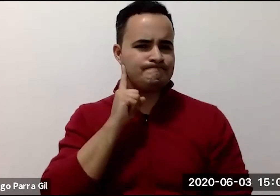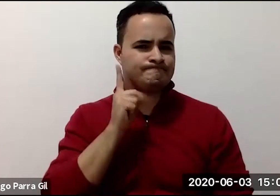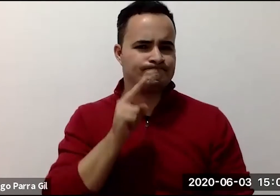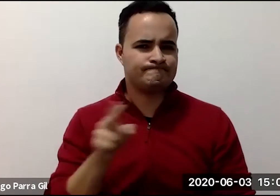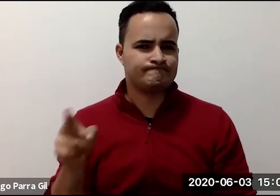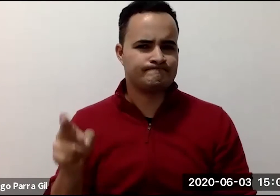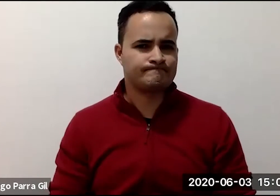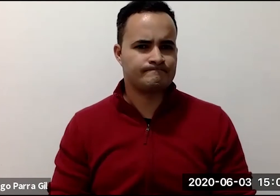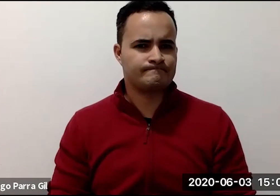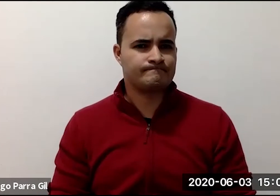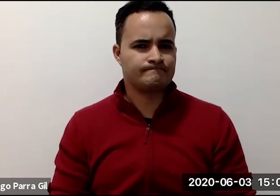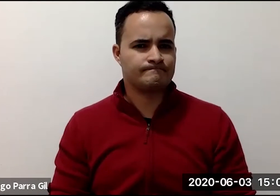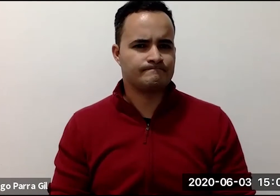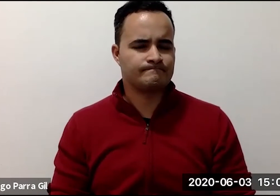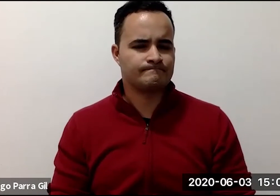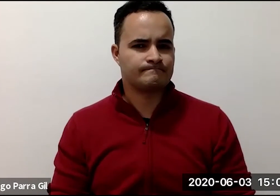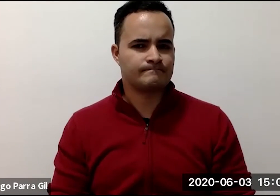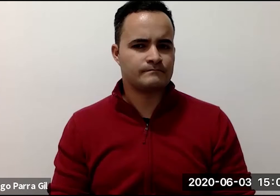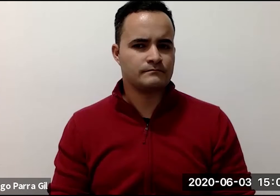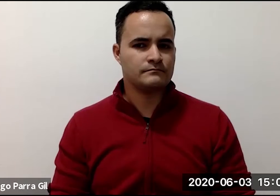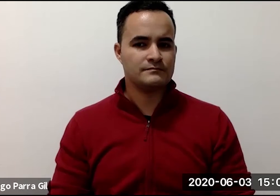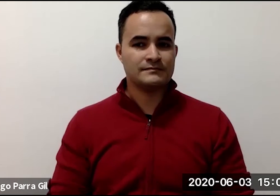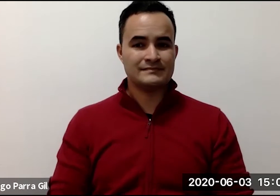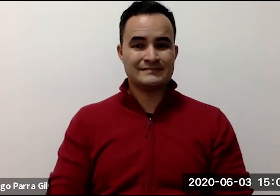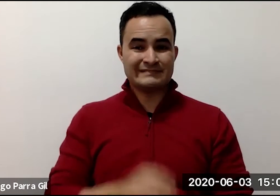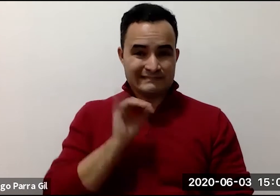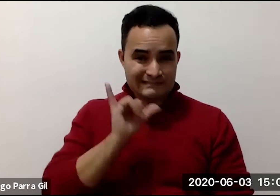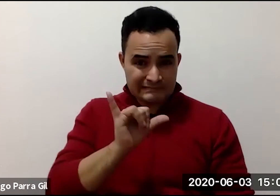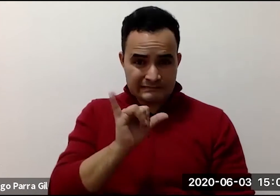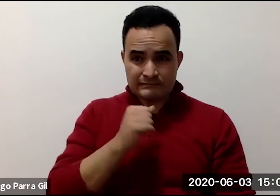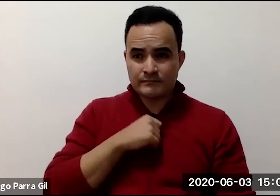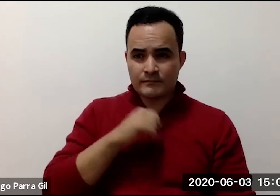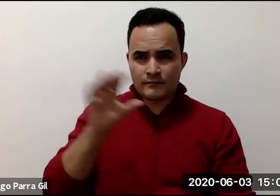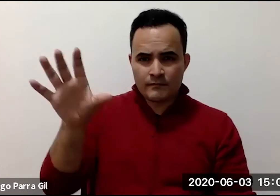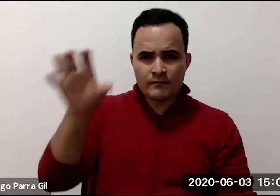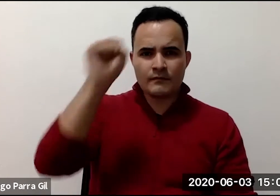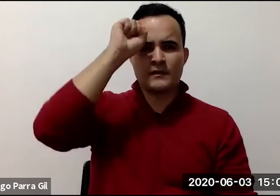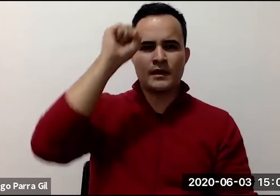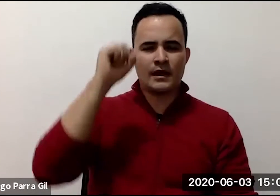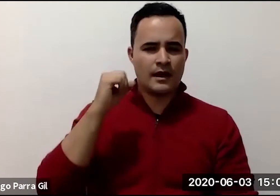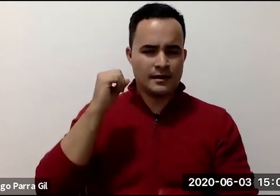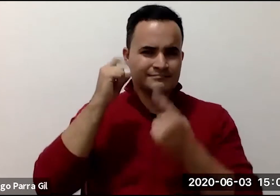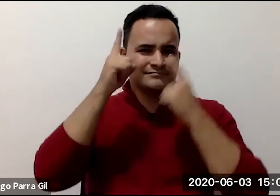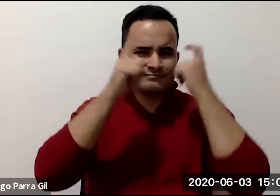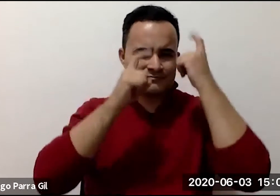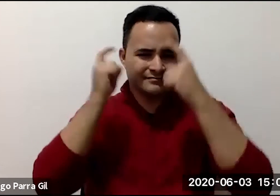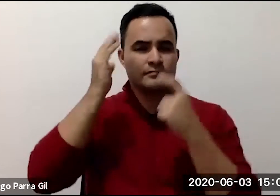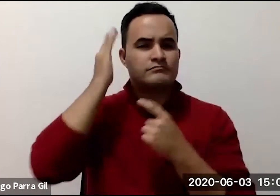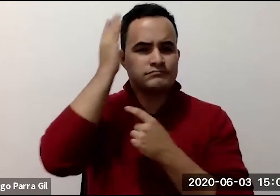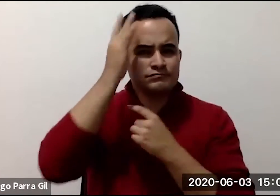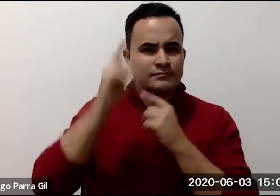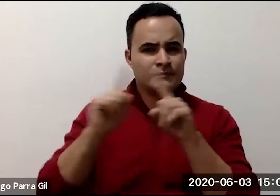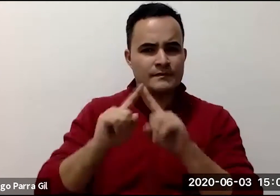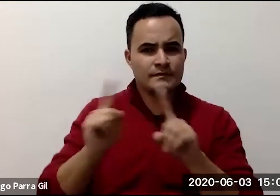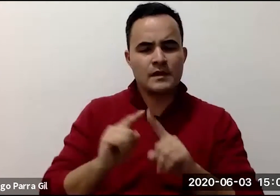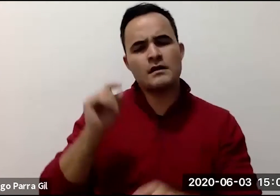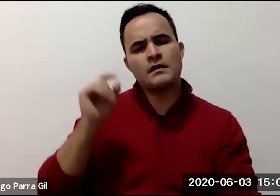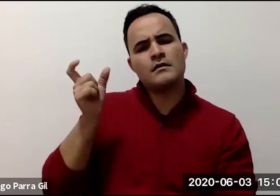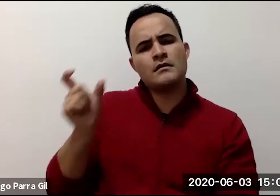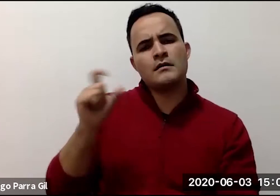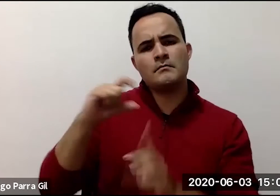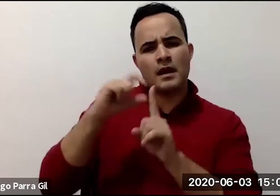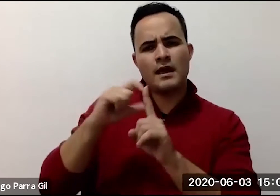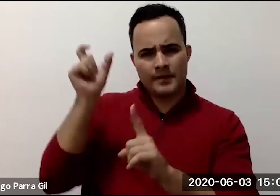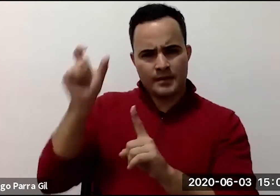nuestros pensamientos. Voy a tomar un poco lo que dice Diana. Ella se refiere a la afectación, es decir,